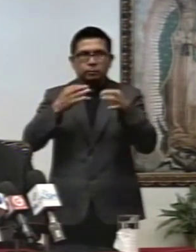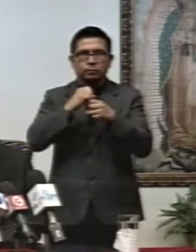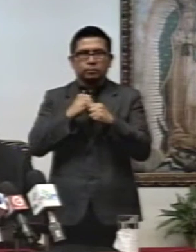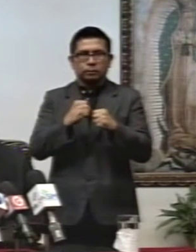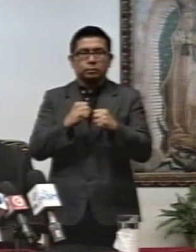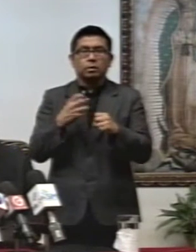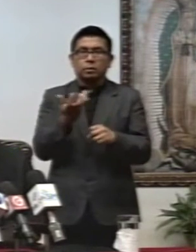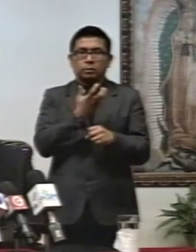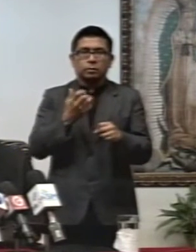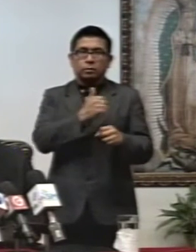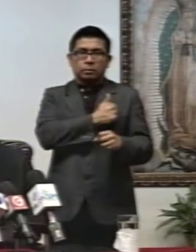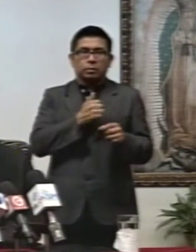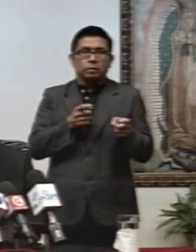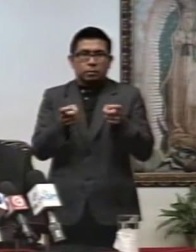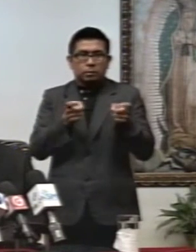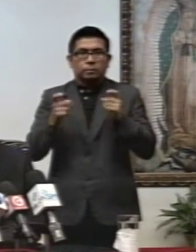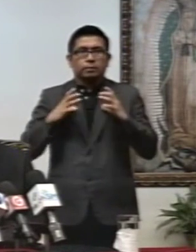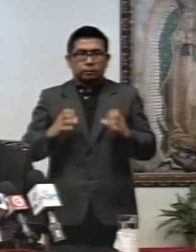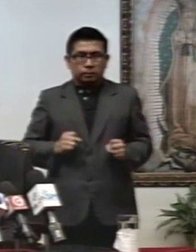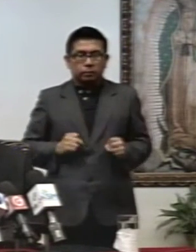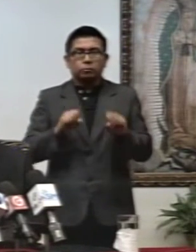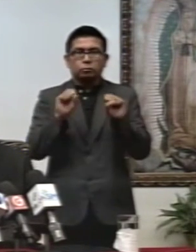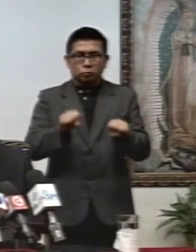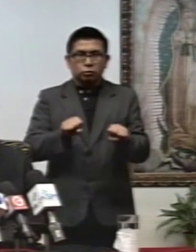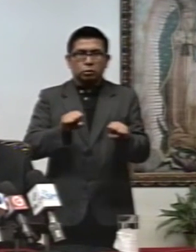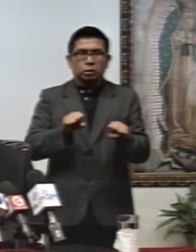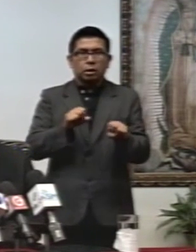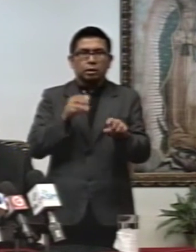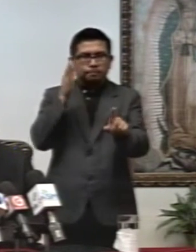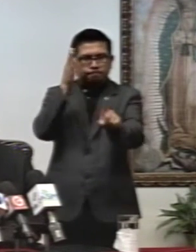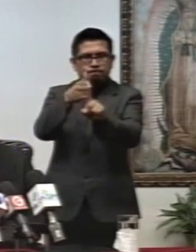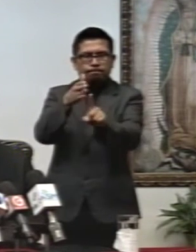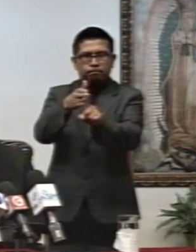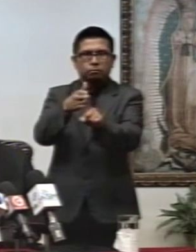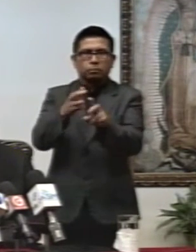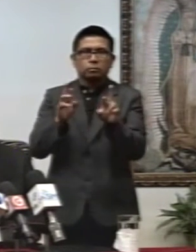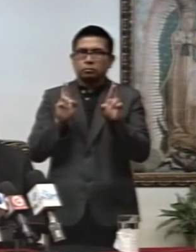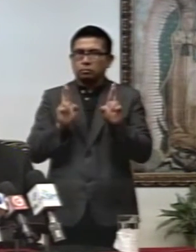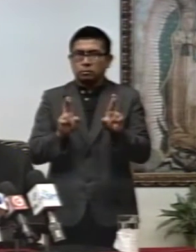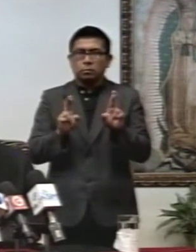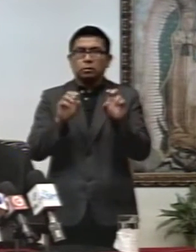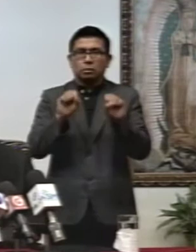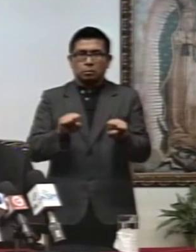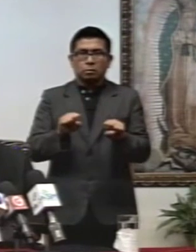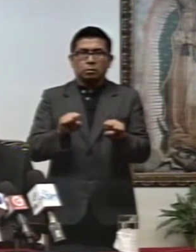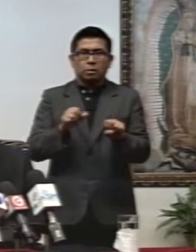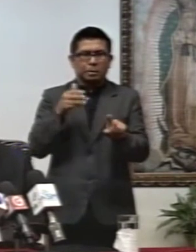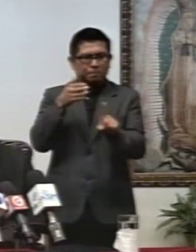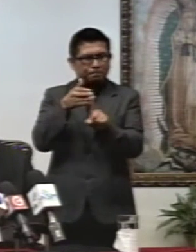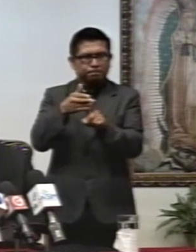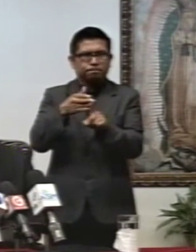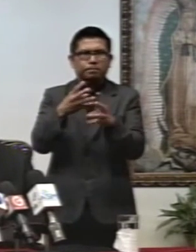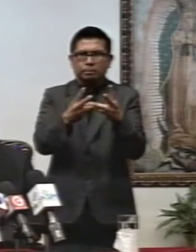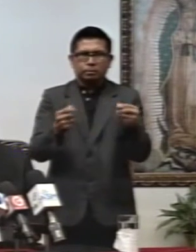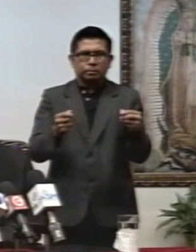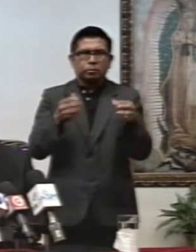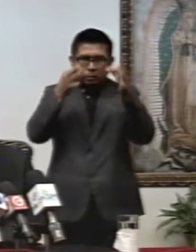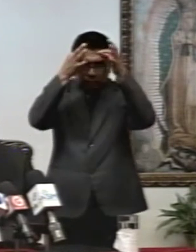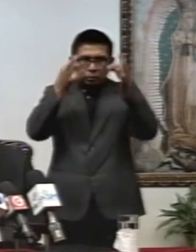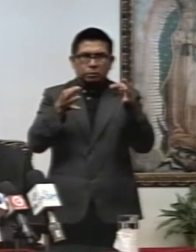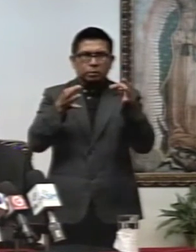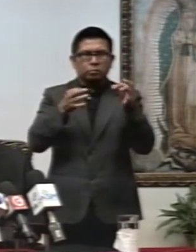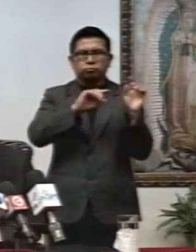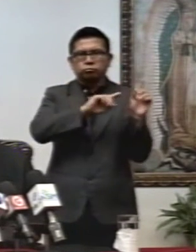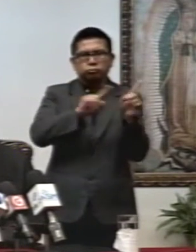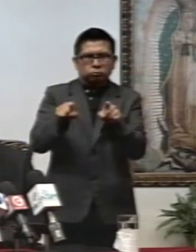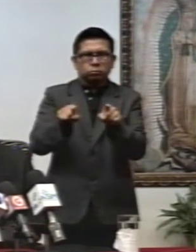que dirigen la nación, ojalá encuentren el camino acertado y efectivo, con las medidas